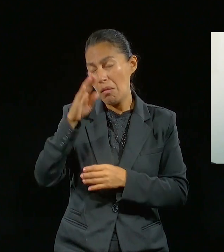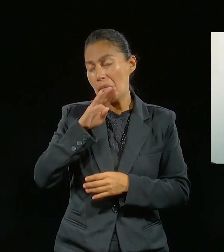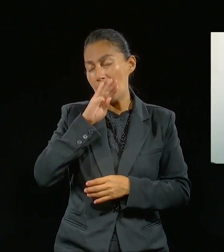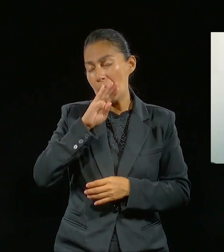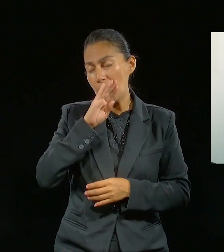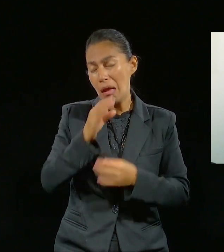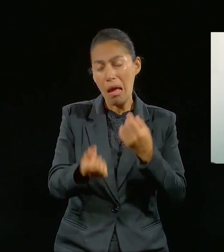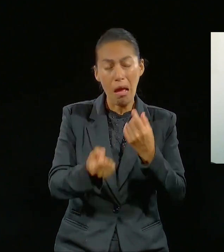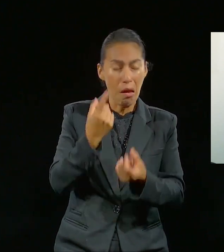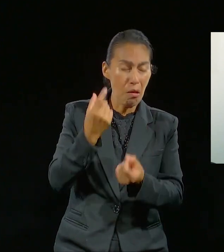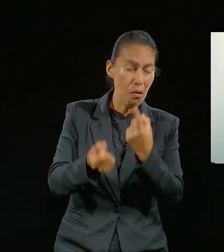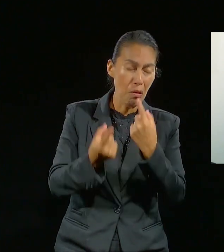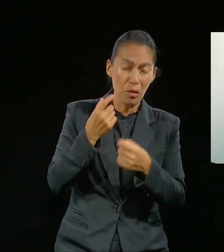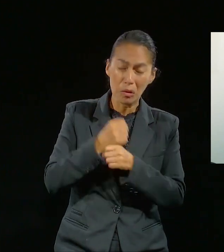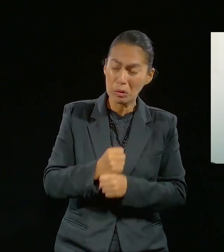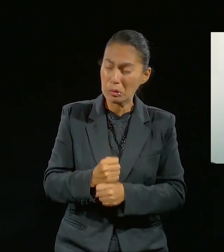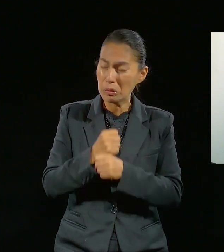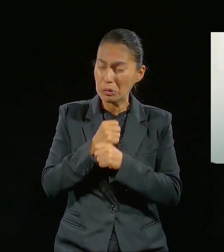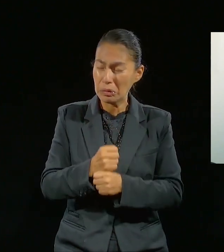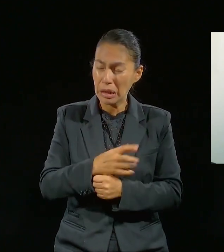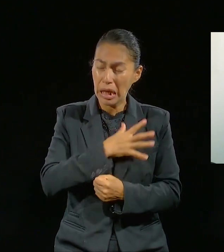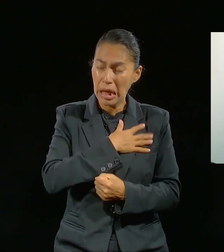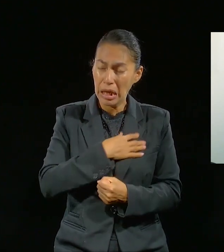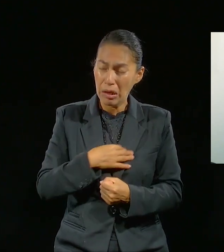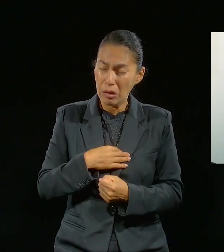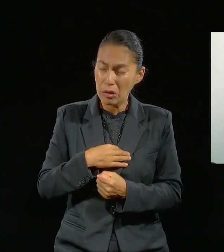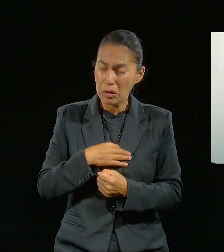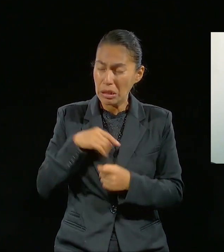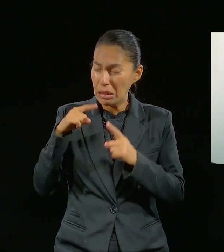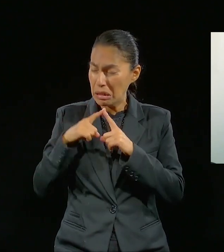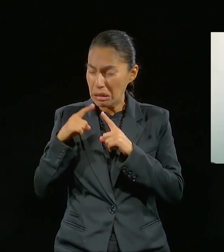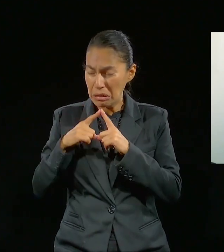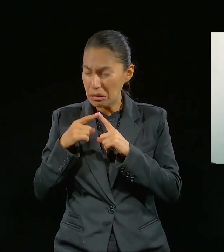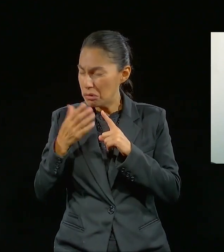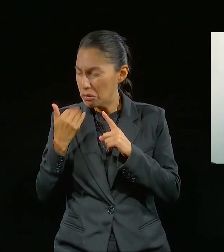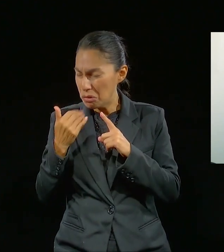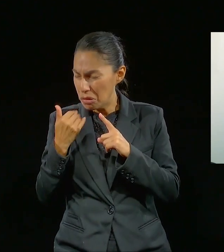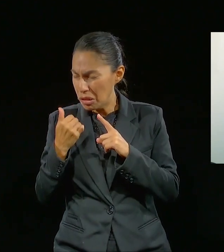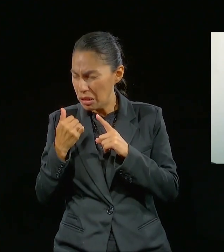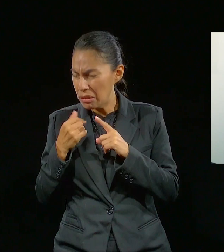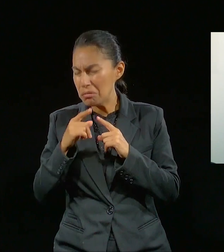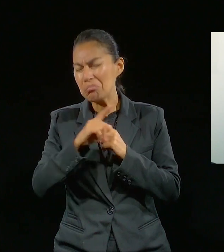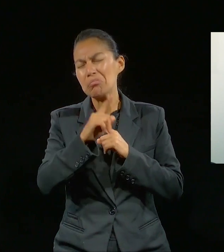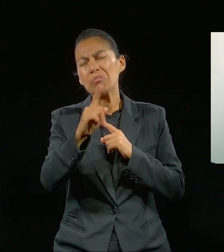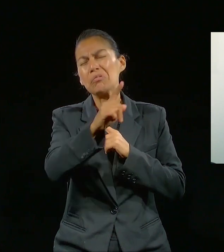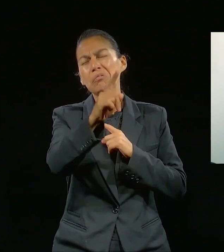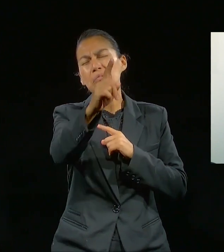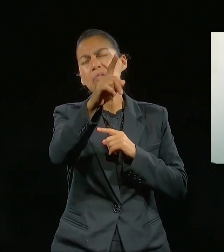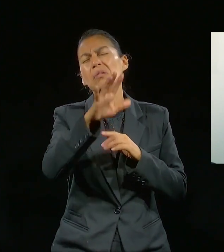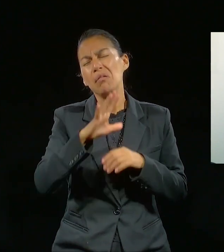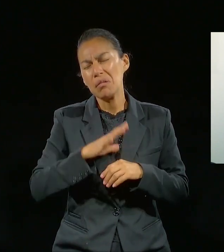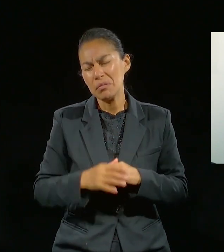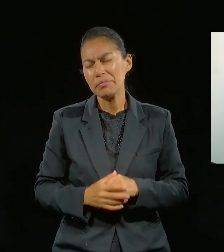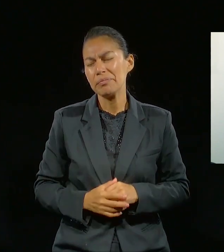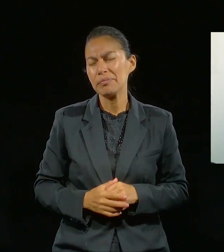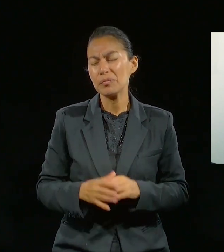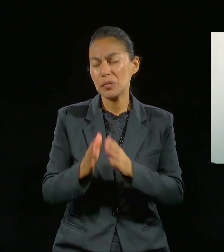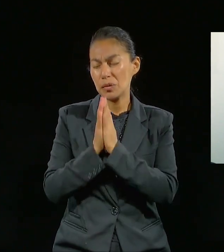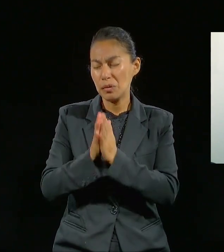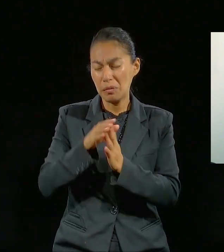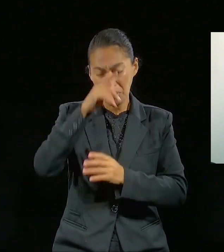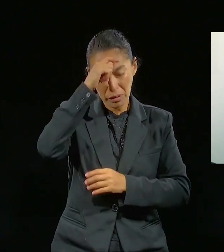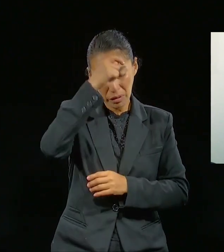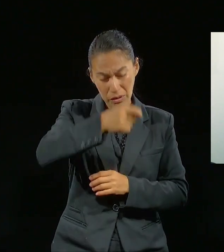madres que sufren también, Señor, porque sus hijos no están dentro de la iglesia. Te pido, Señor,